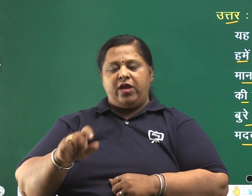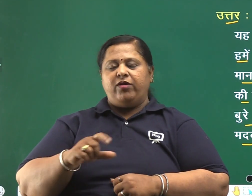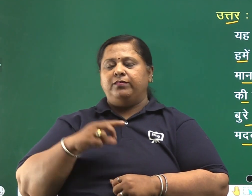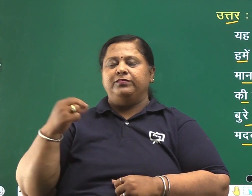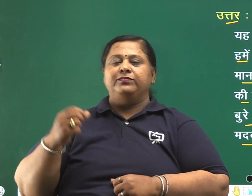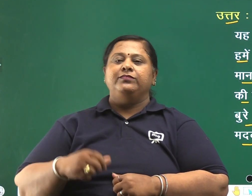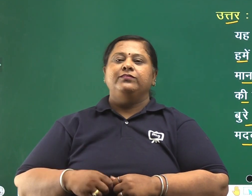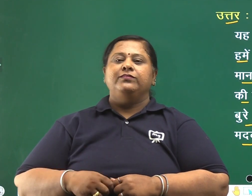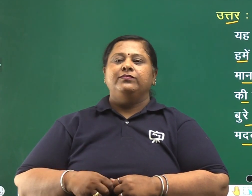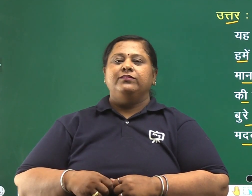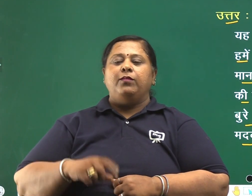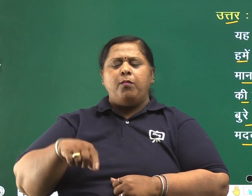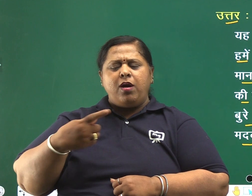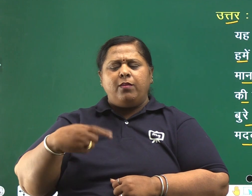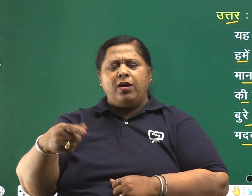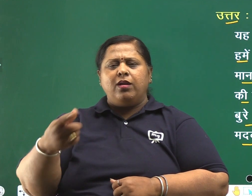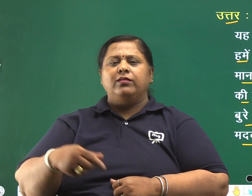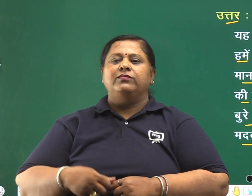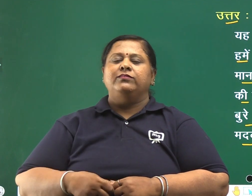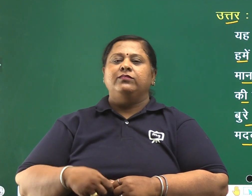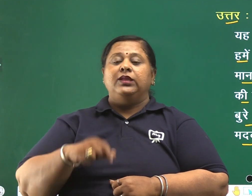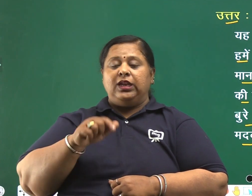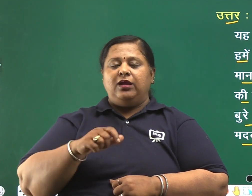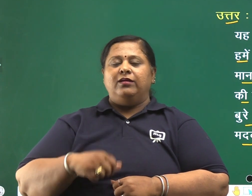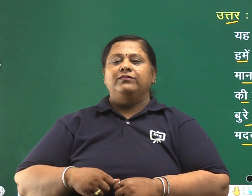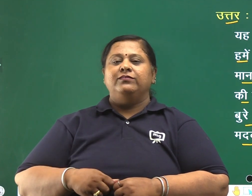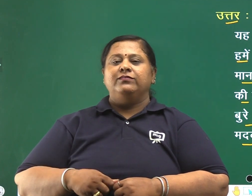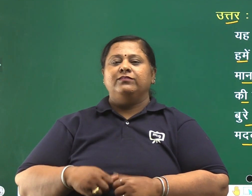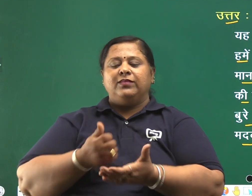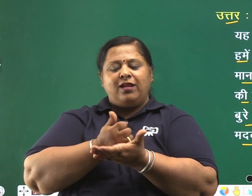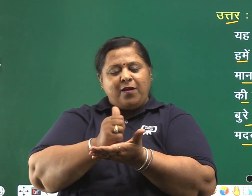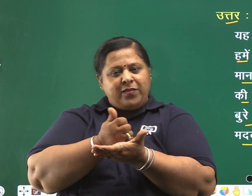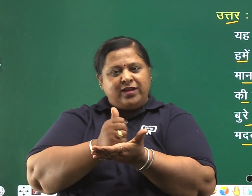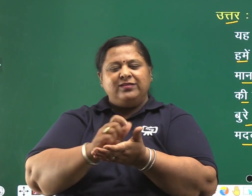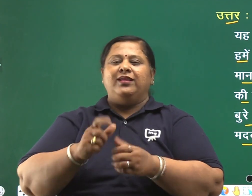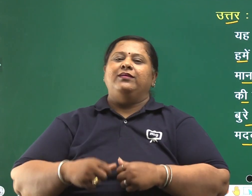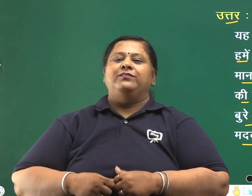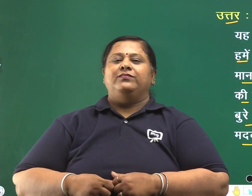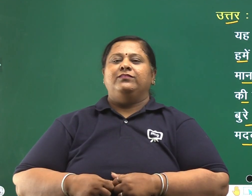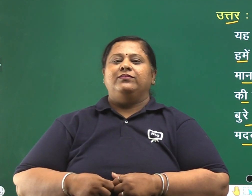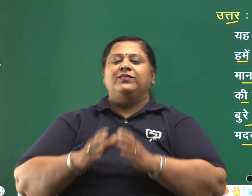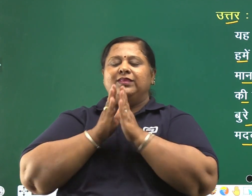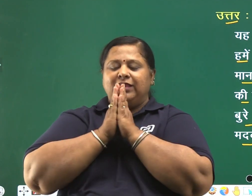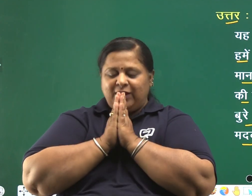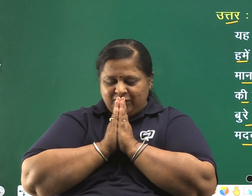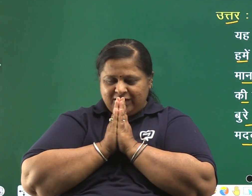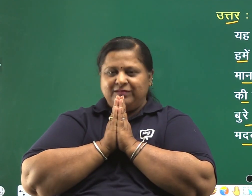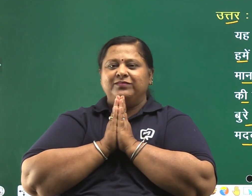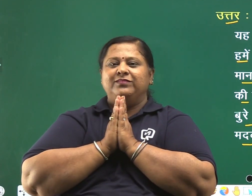एवं बार बार इनका अभ्यास करें। धन्यवाद।